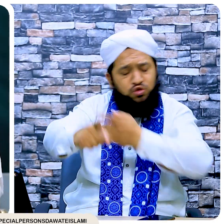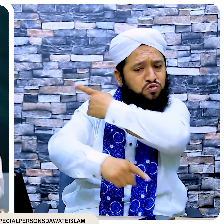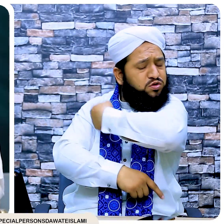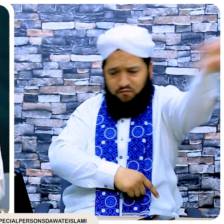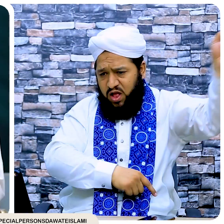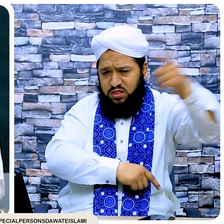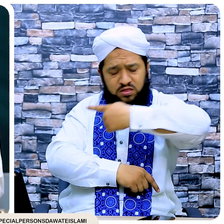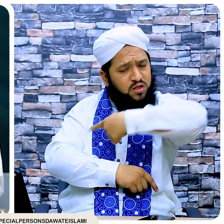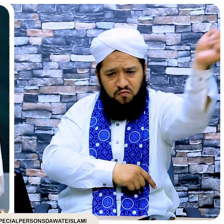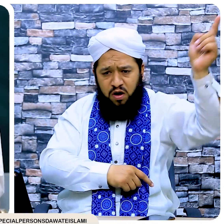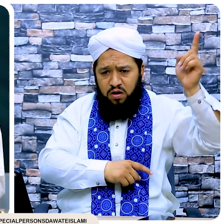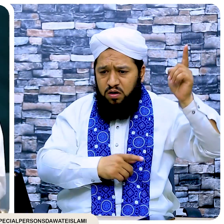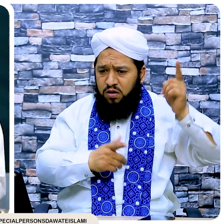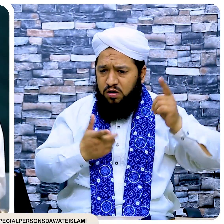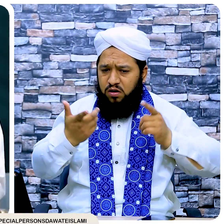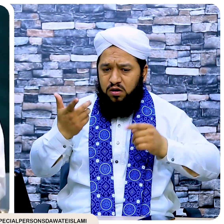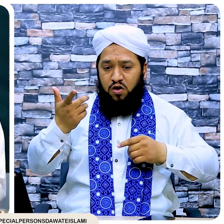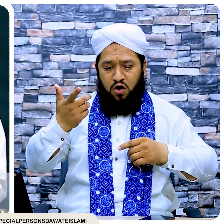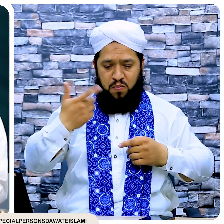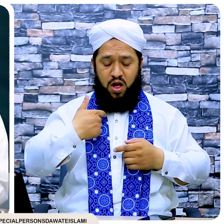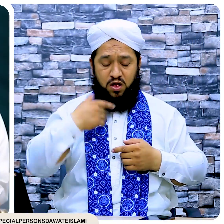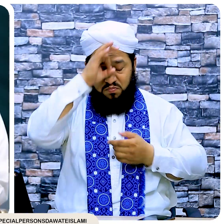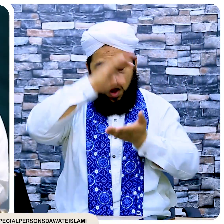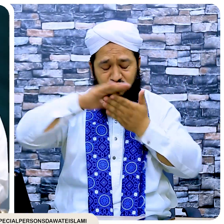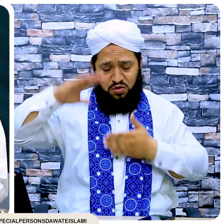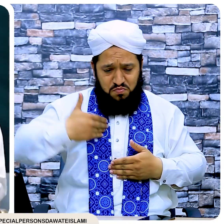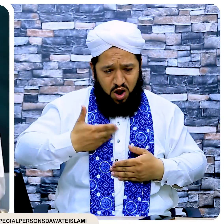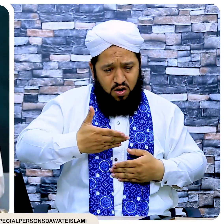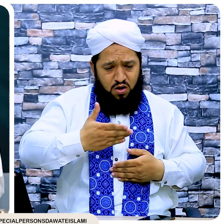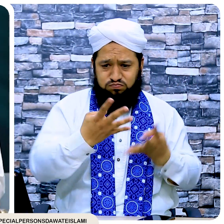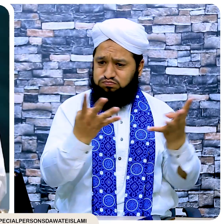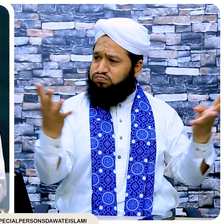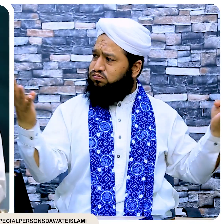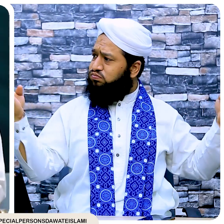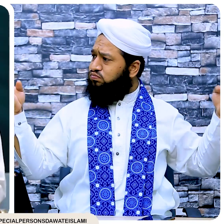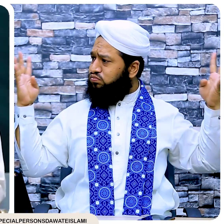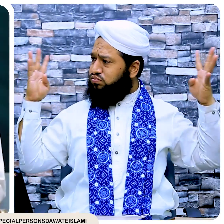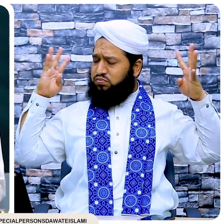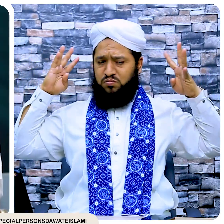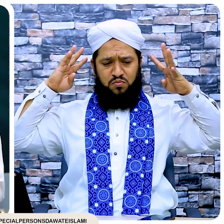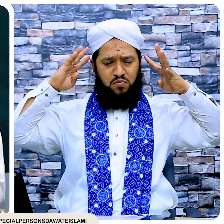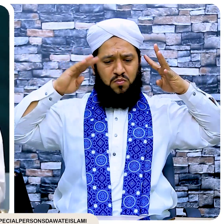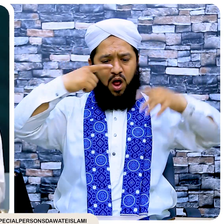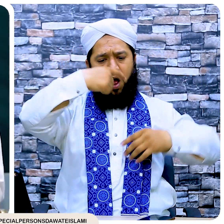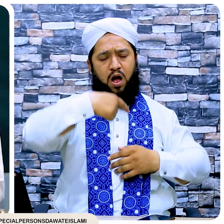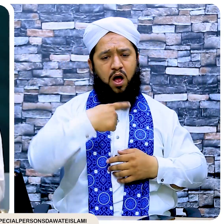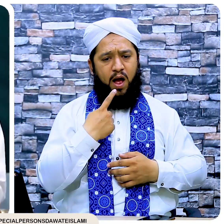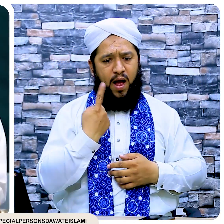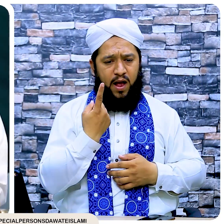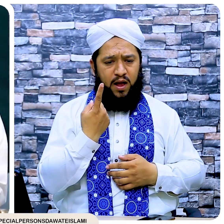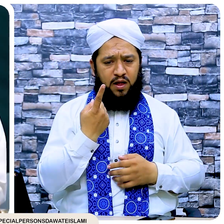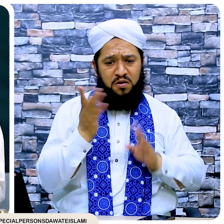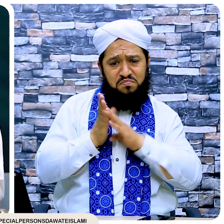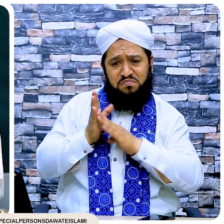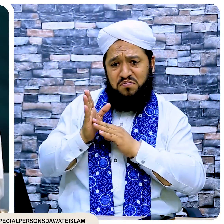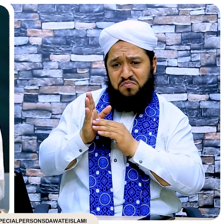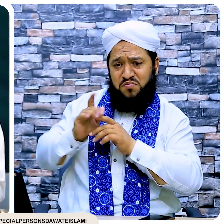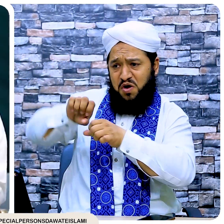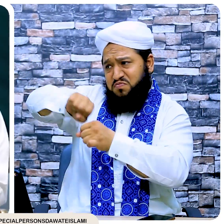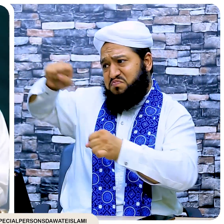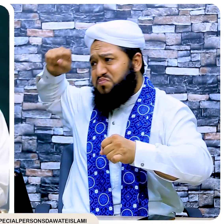گرایا اور دعا کی امام حسین نے، الہی اگر تو نے آسمانی مدد ہم سے روک لی ہے تو انجام